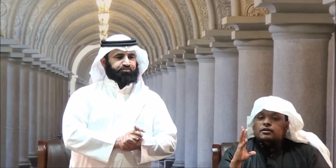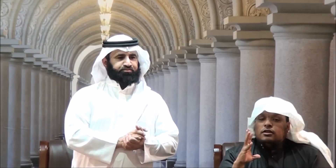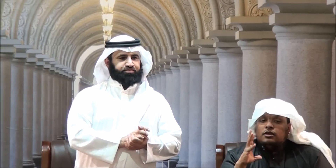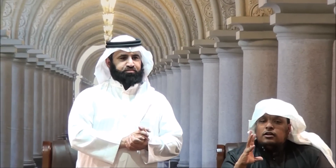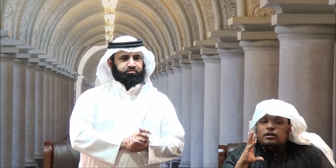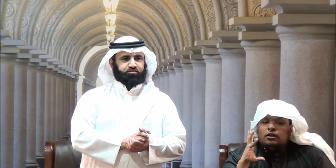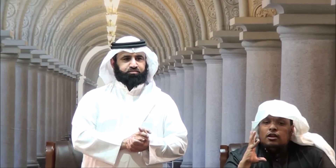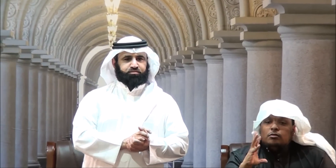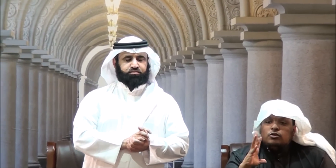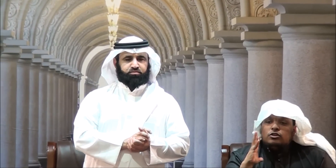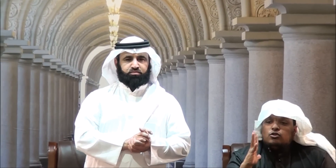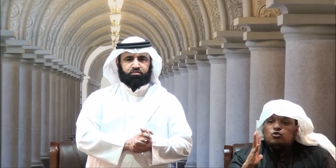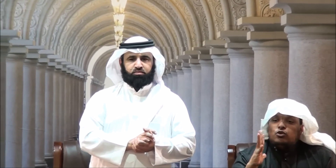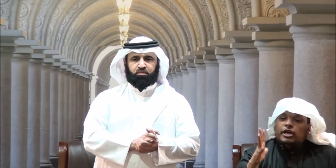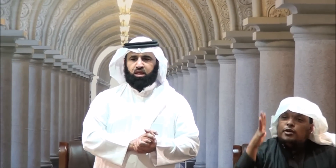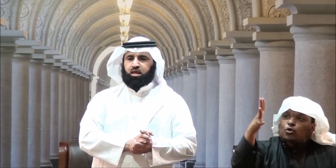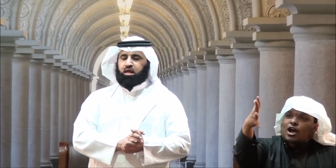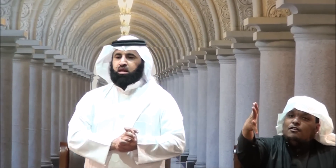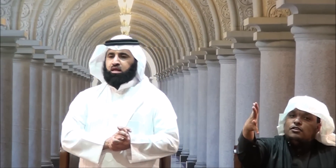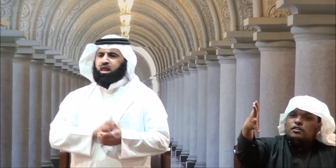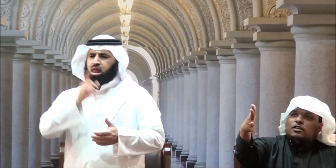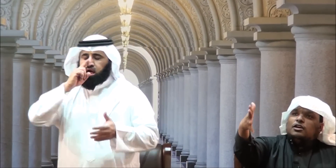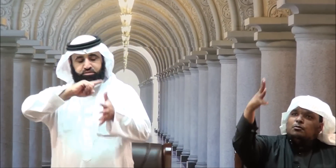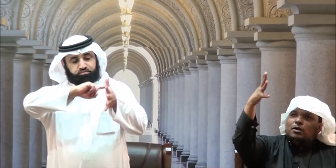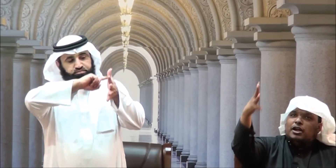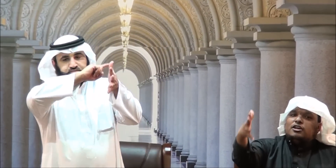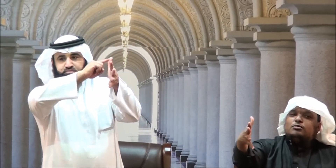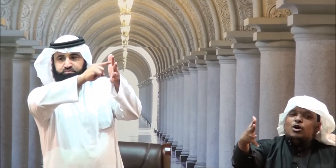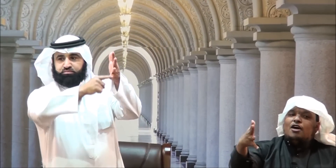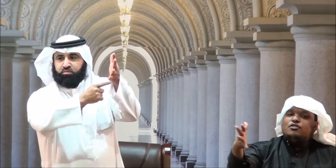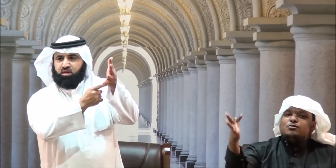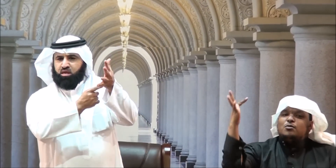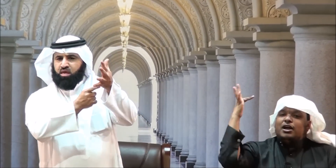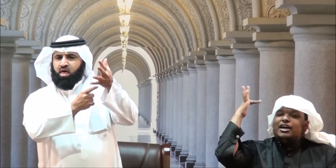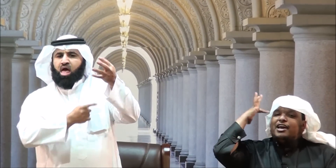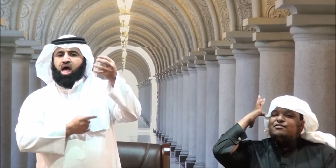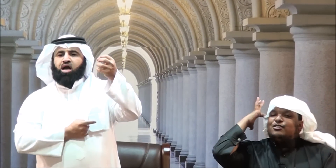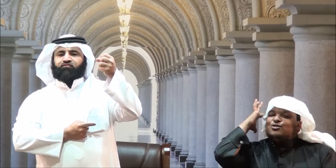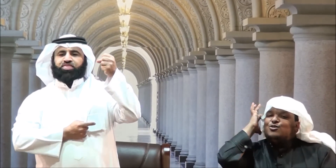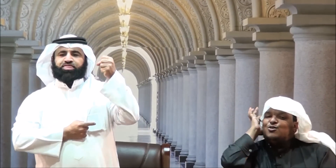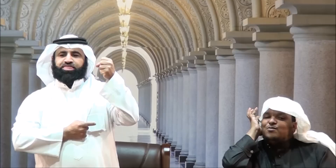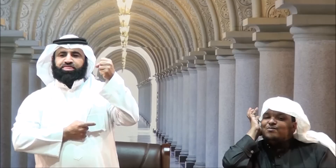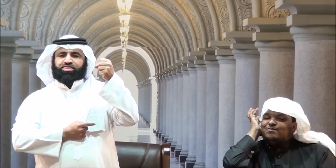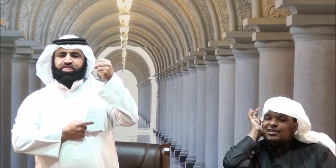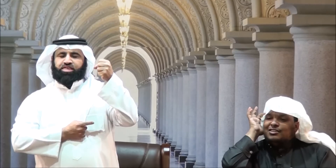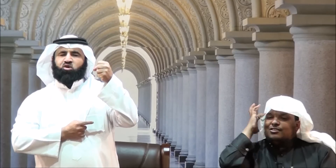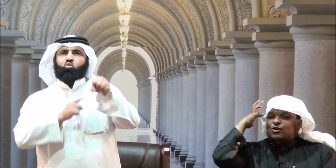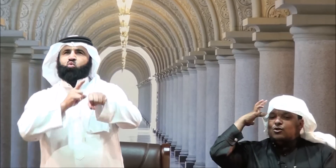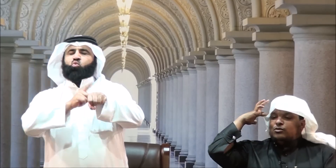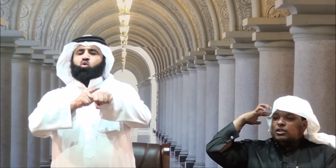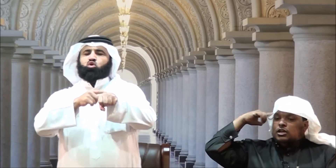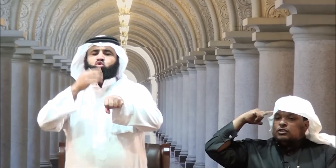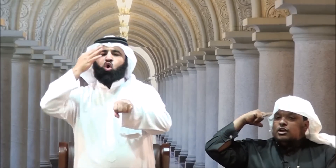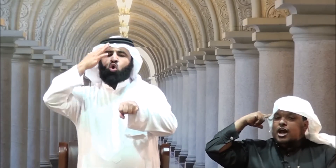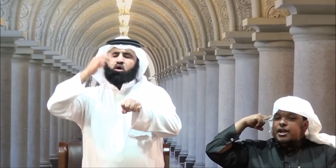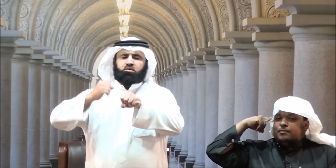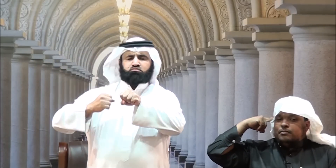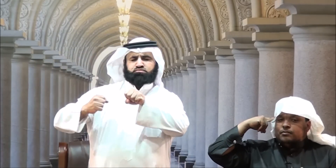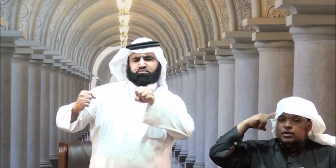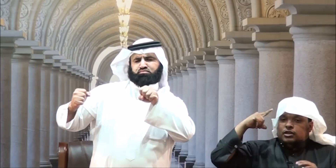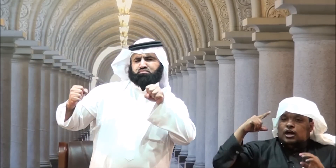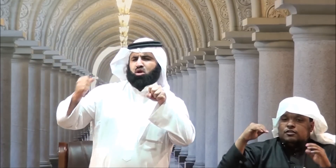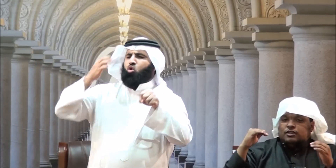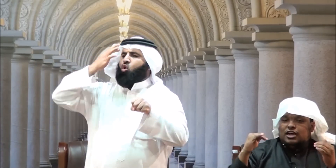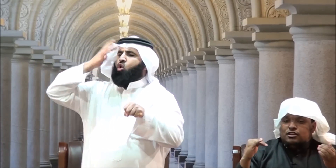يعني لابد انك تكون يعني محافظ معناته محافظ مو على كيفك تقوم